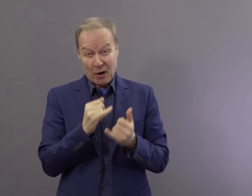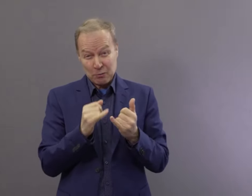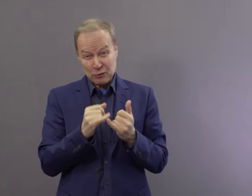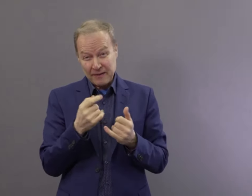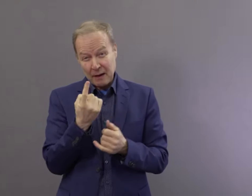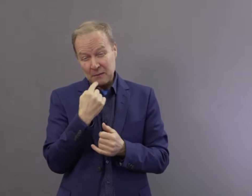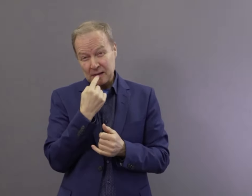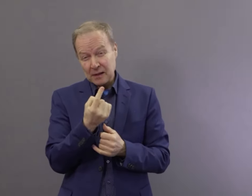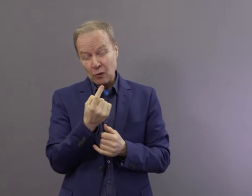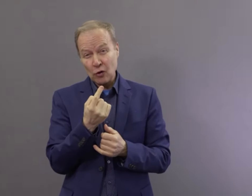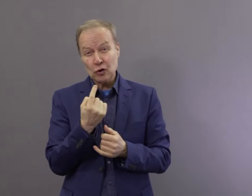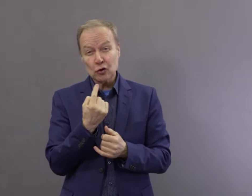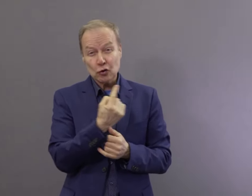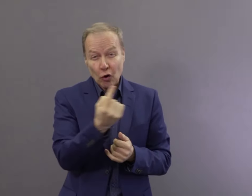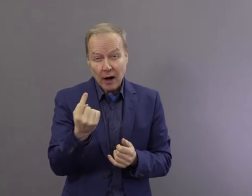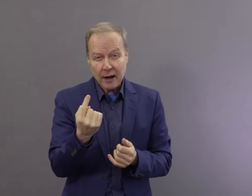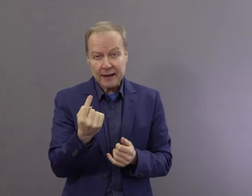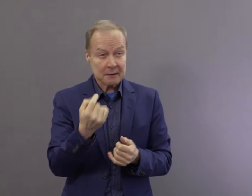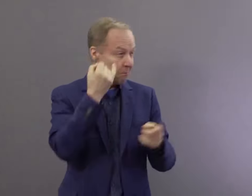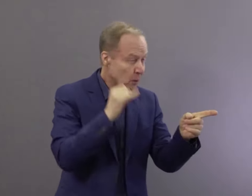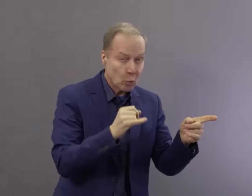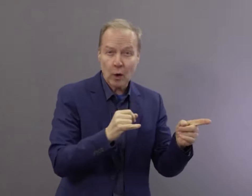toimintaa on oikeasti paljon. Me ei olla yksin.